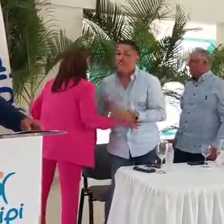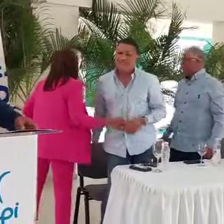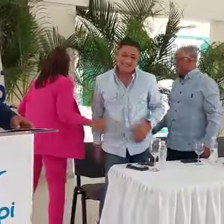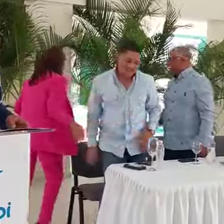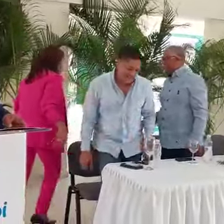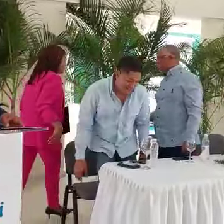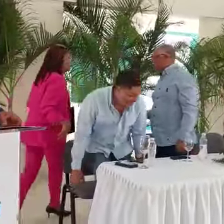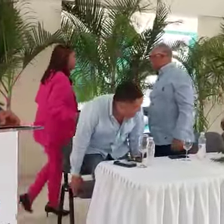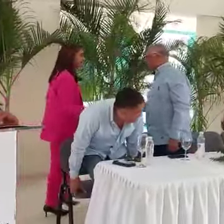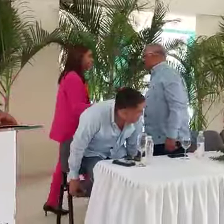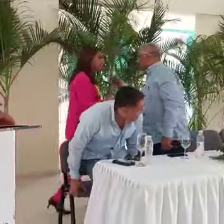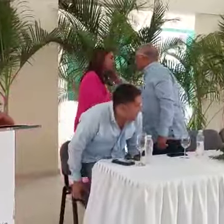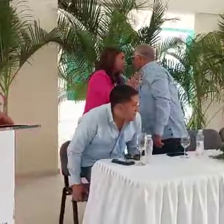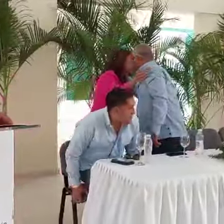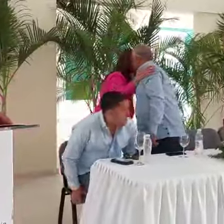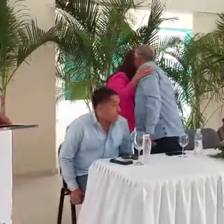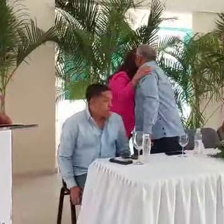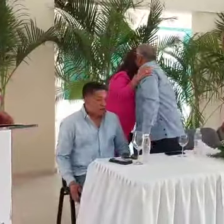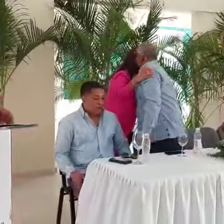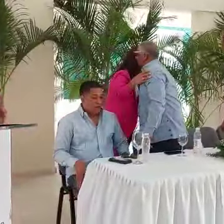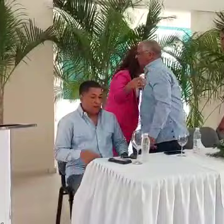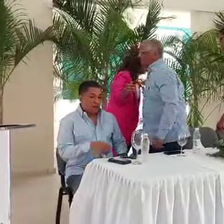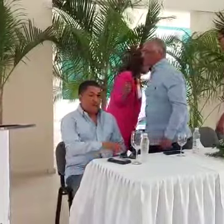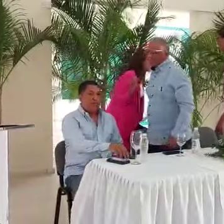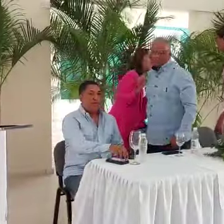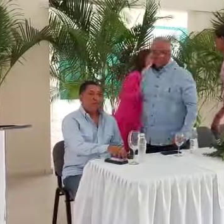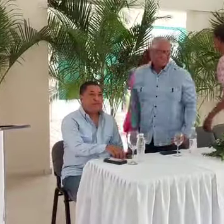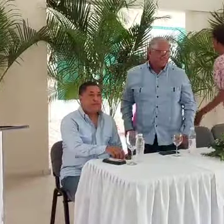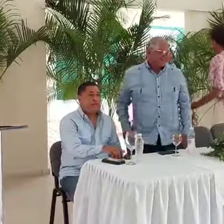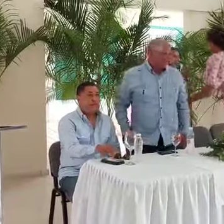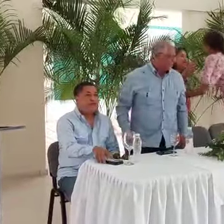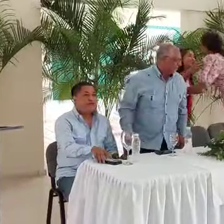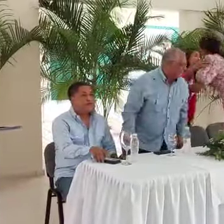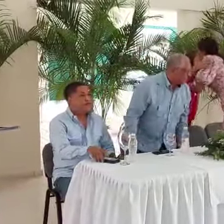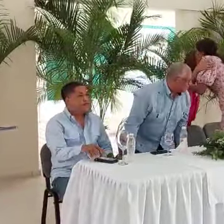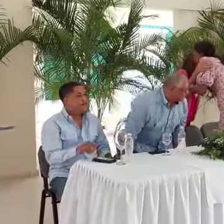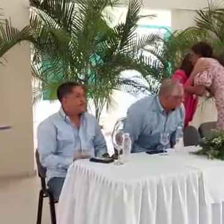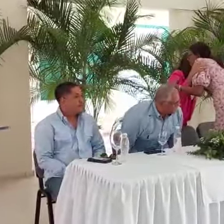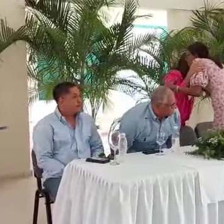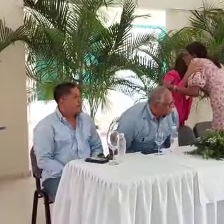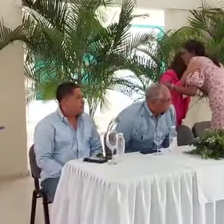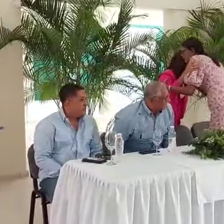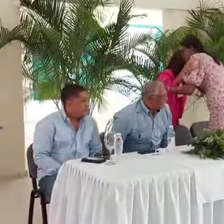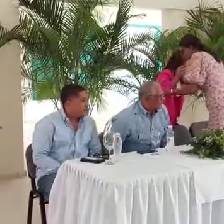Gracias a nuestra subdirectora de gestión operativa y territorial, Yanina Torres.